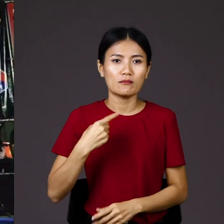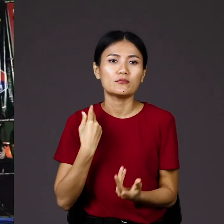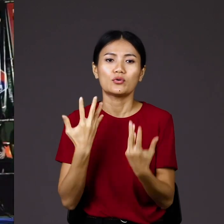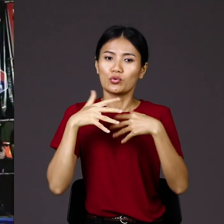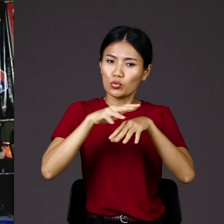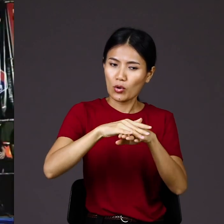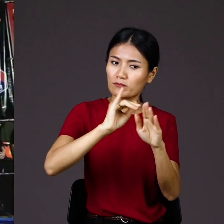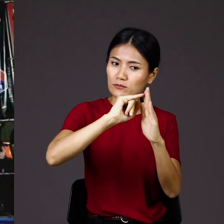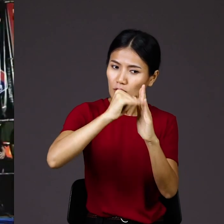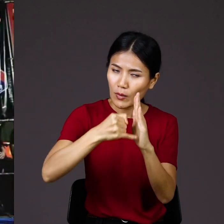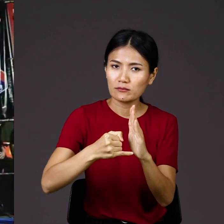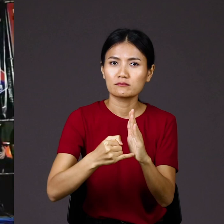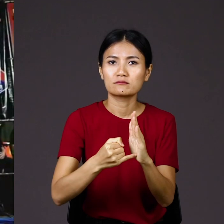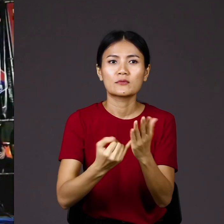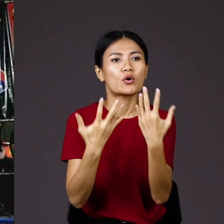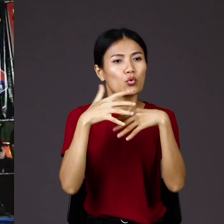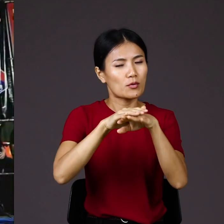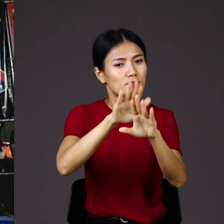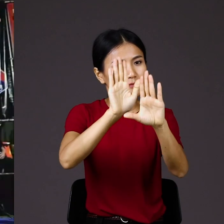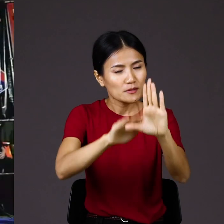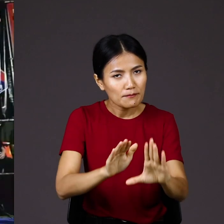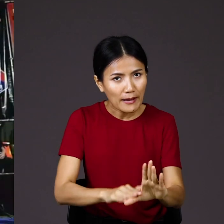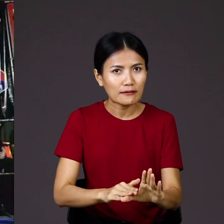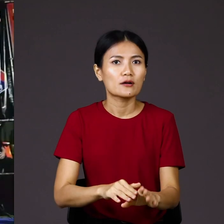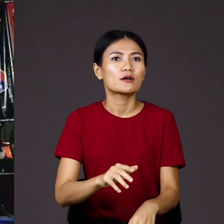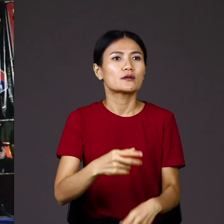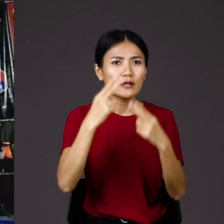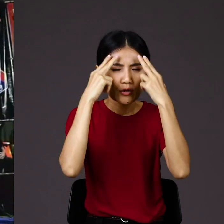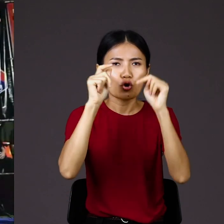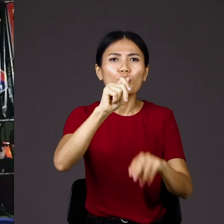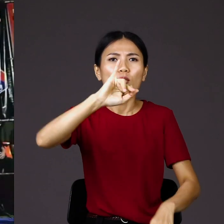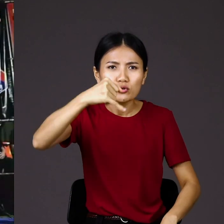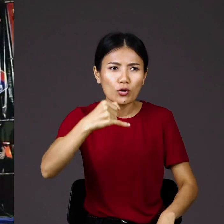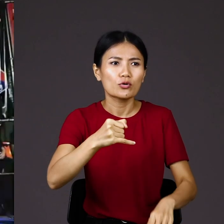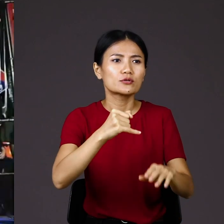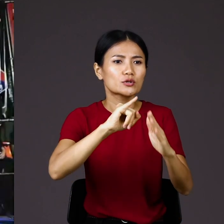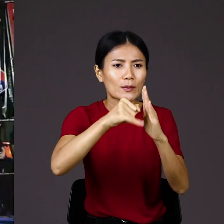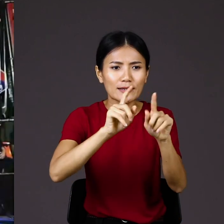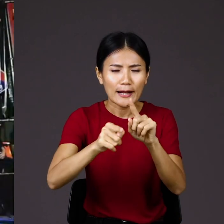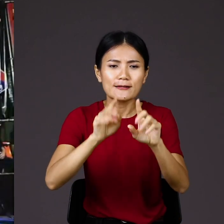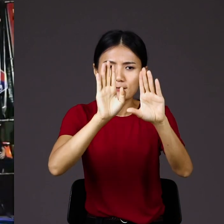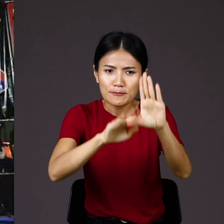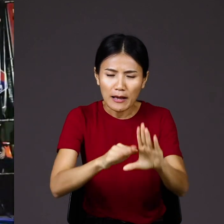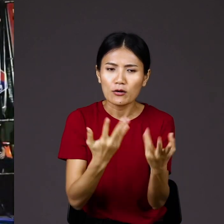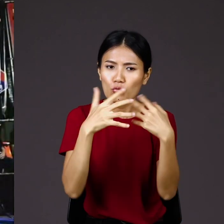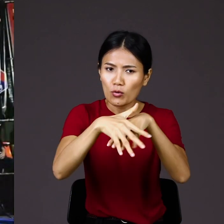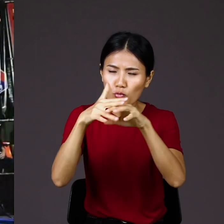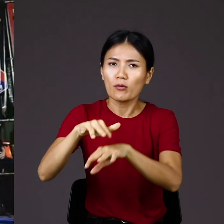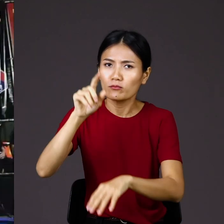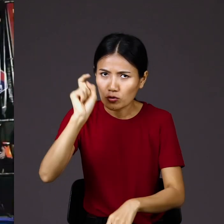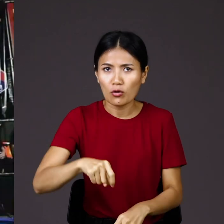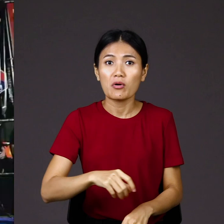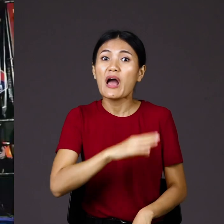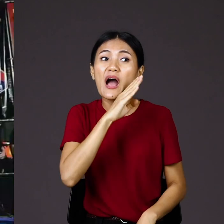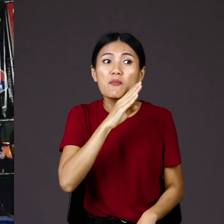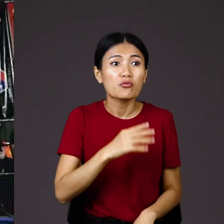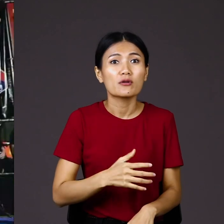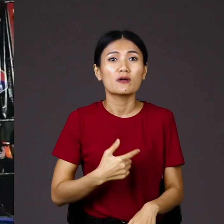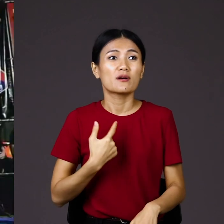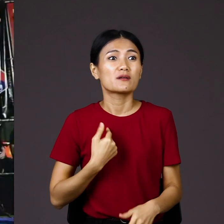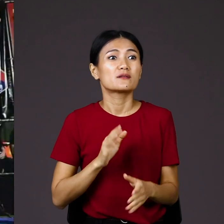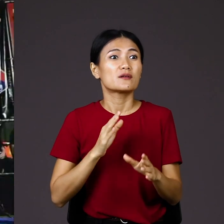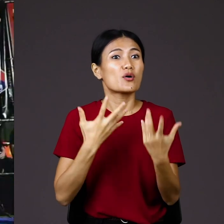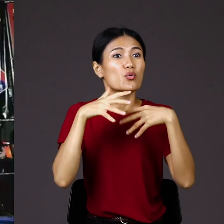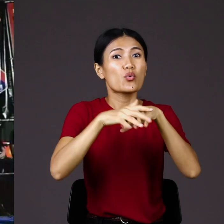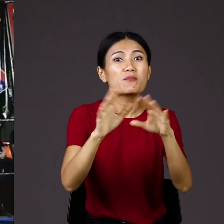ต้องลงมาสู้ในสนามท้องถิ่นเพราะถ้าไม่สู้มันก็เป็นอย่างนี้ทุกๆ4ปีทุกๆ4ปีก็เป็นอย่างนี้อีกเ